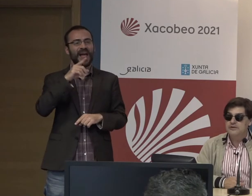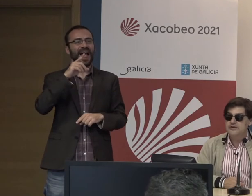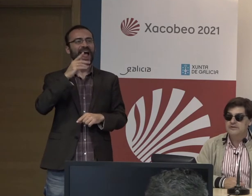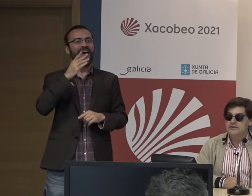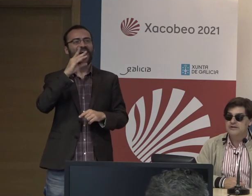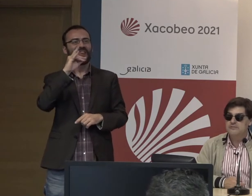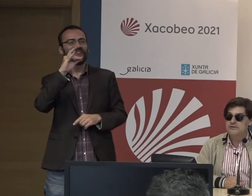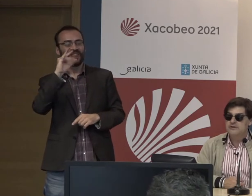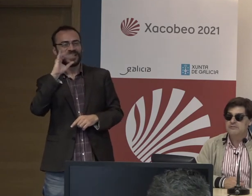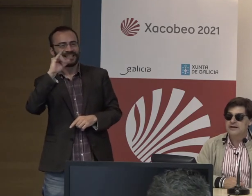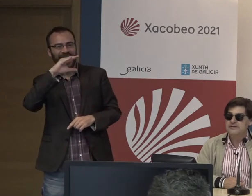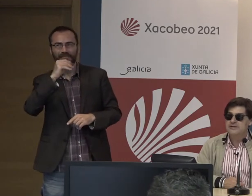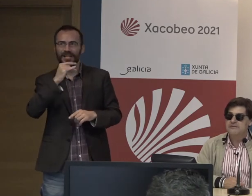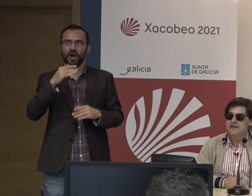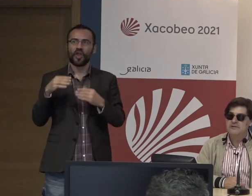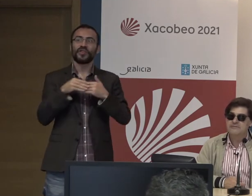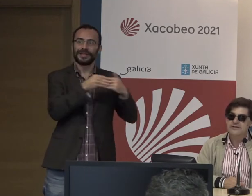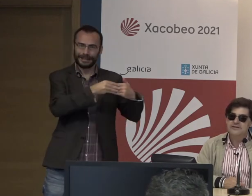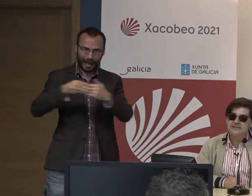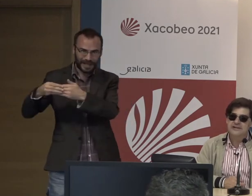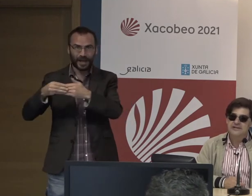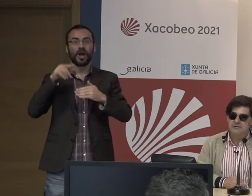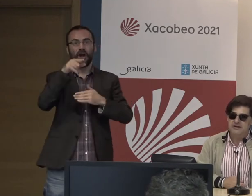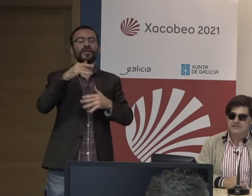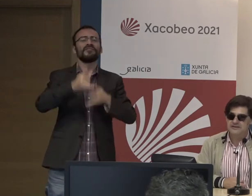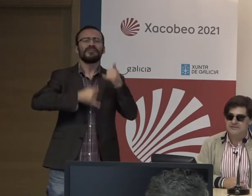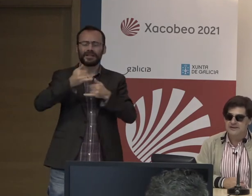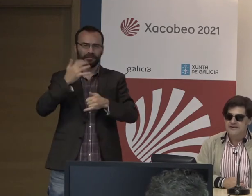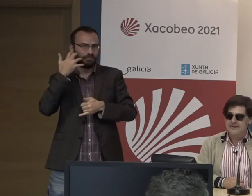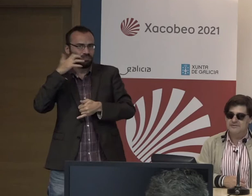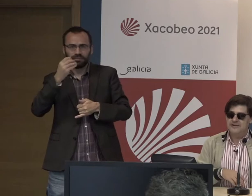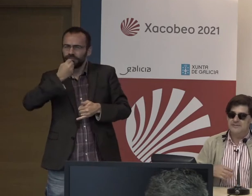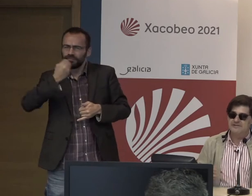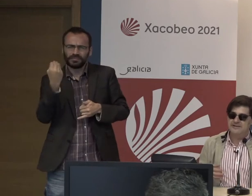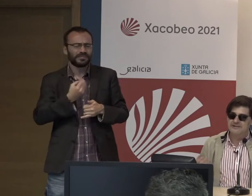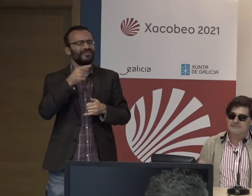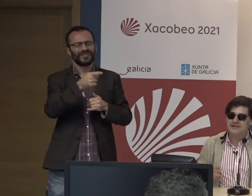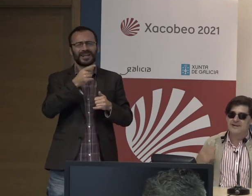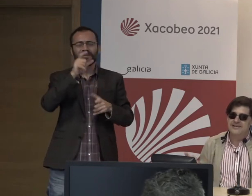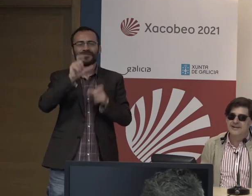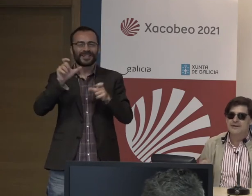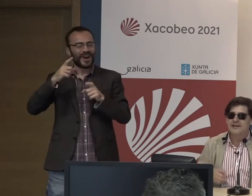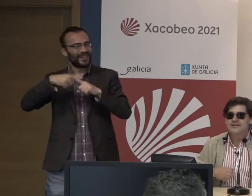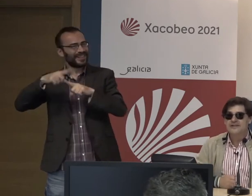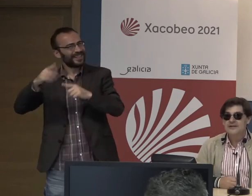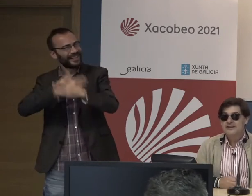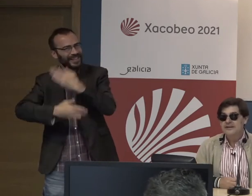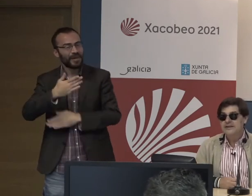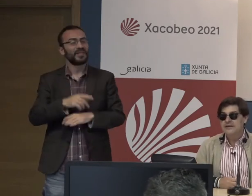sus bicis trayendo personas con parálisis cerebral y más bicis extrañísimas, la extrañísima, que no son la típica bici de dos ruedas manillar y